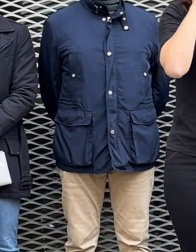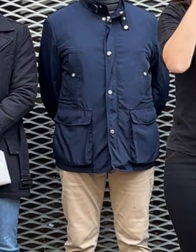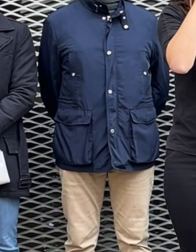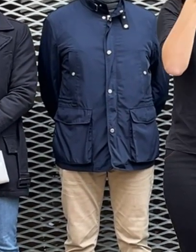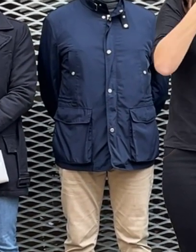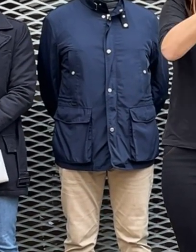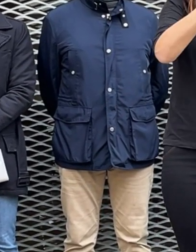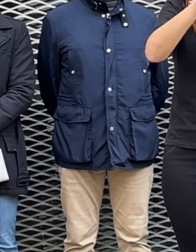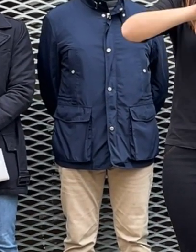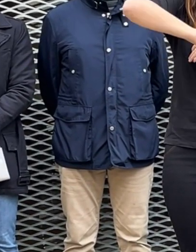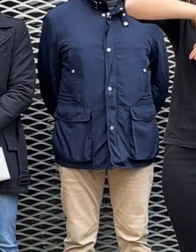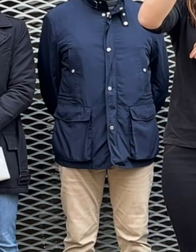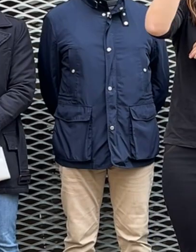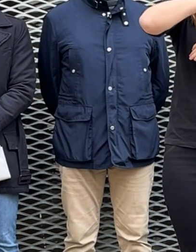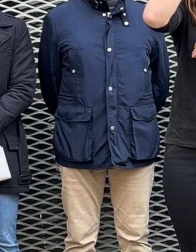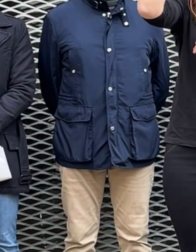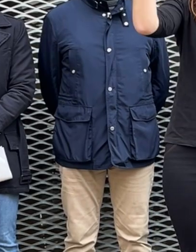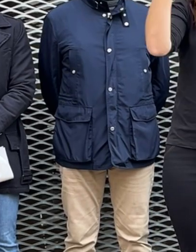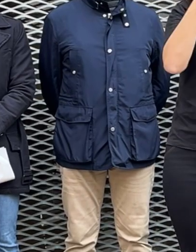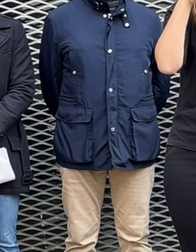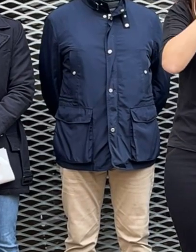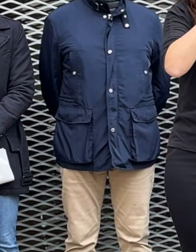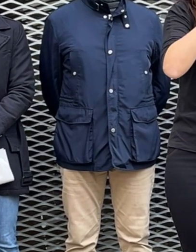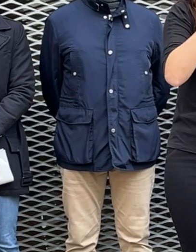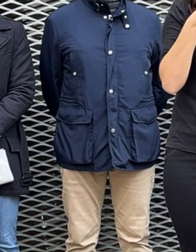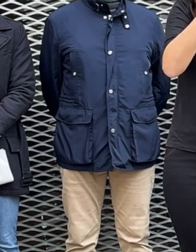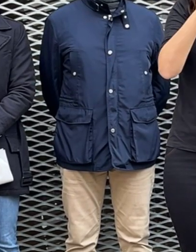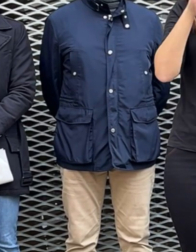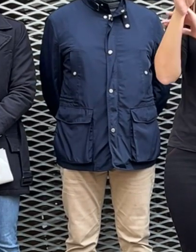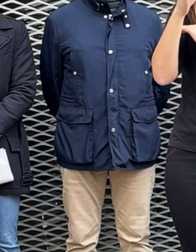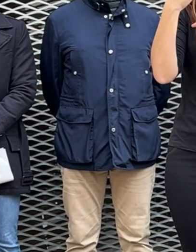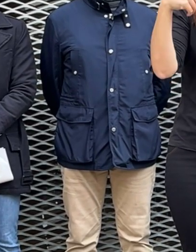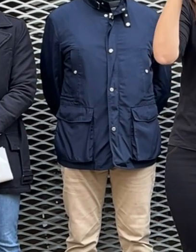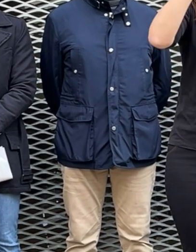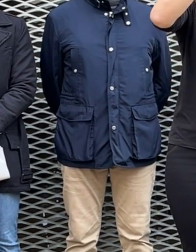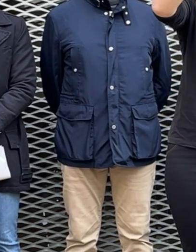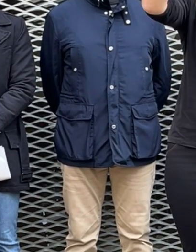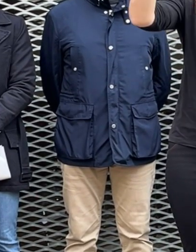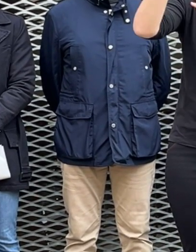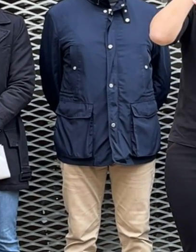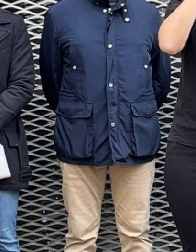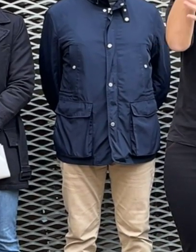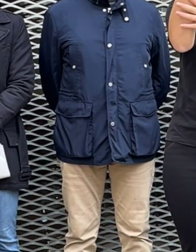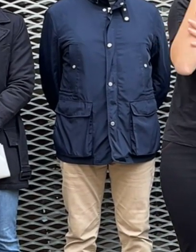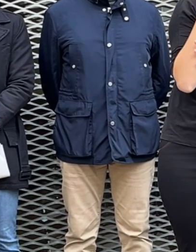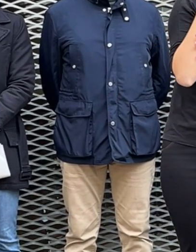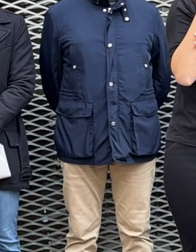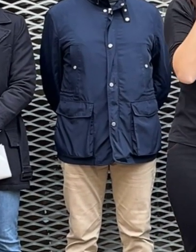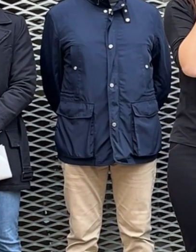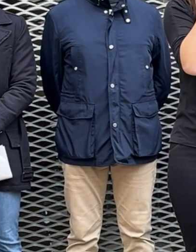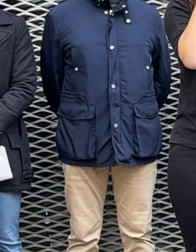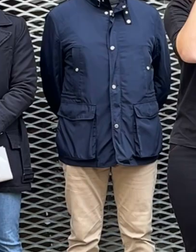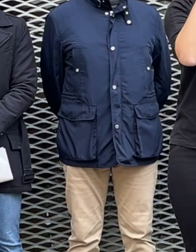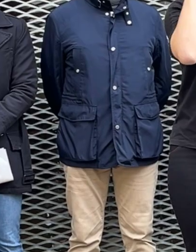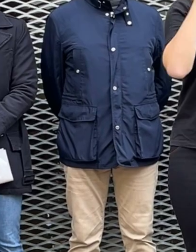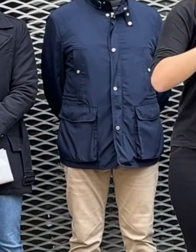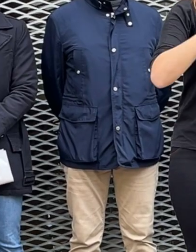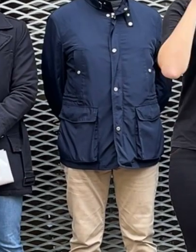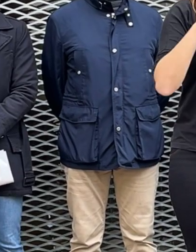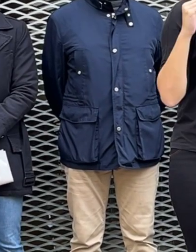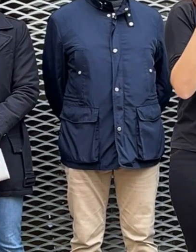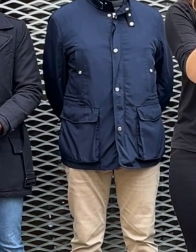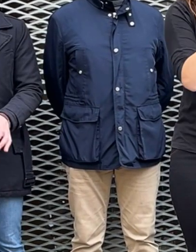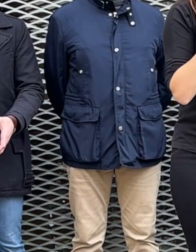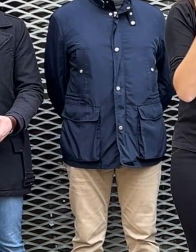acceder en toda la Unión Europea a los recursos y dispositivos establecidos contra las vulneraciones de derechos y ausencia de la igualdad efectiva